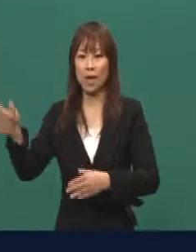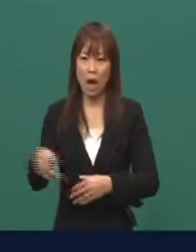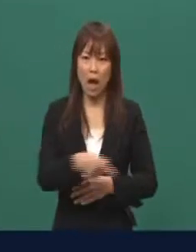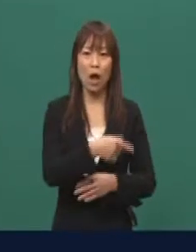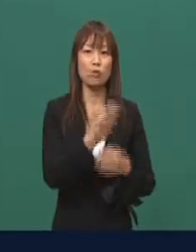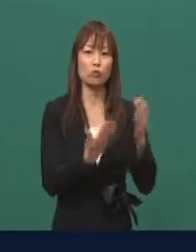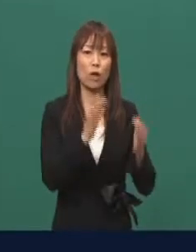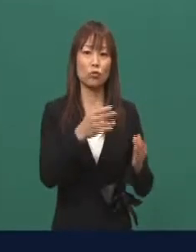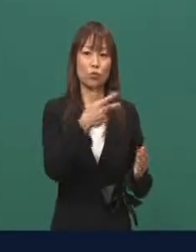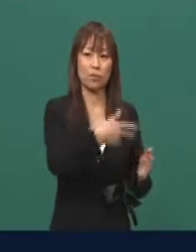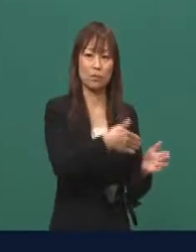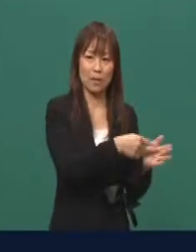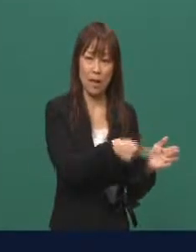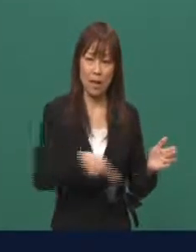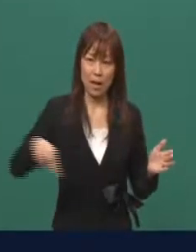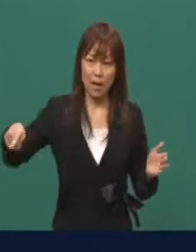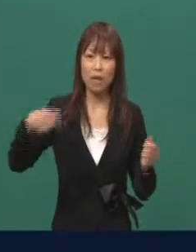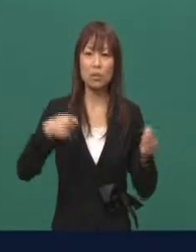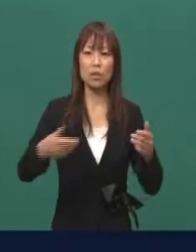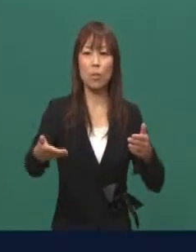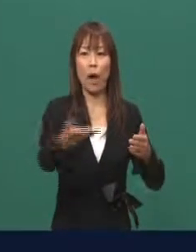ラソンが行われました。